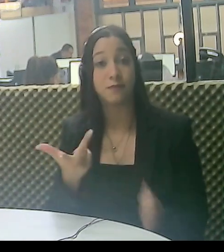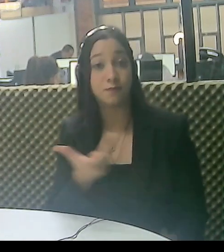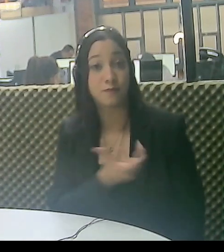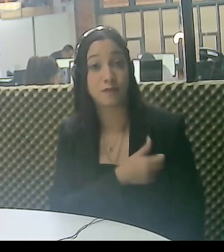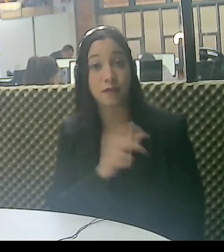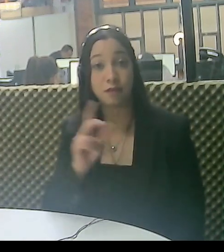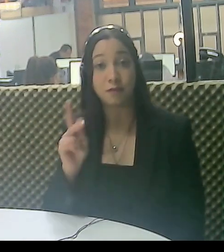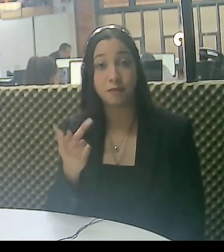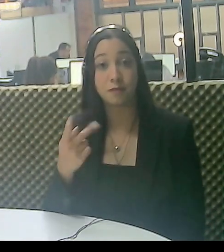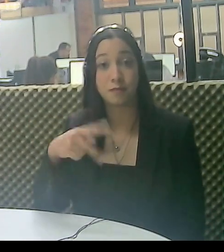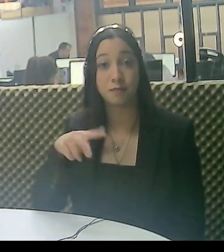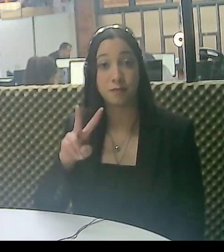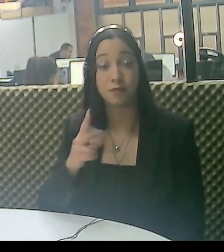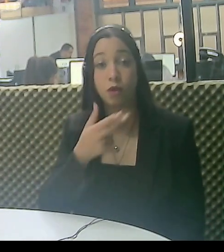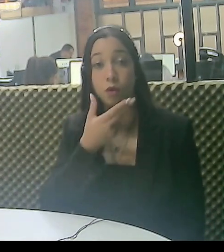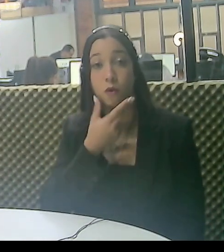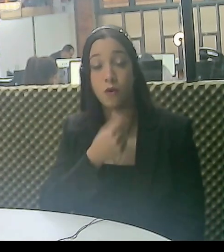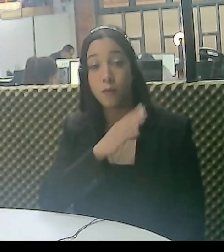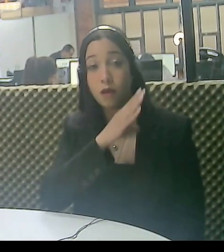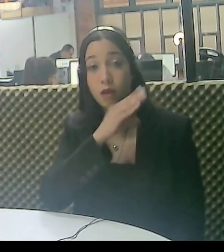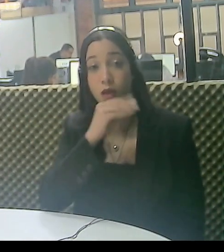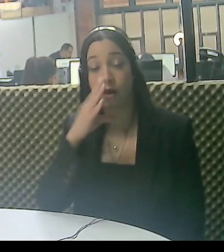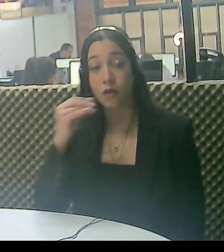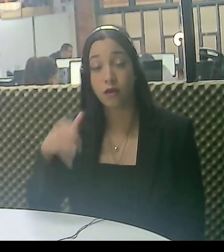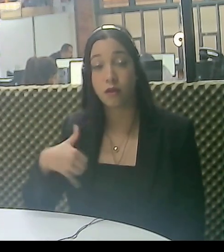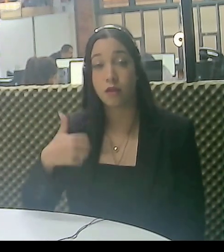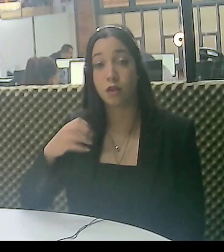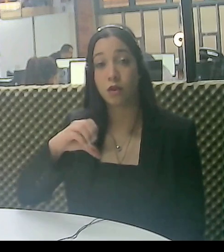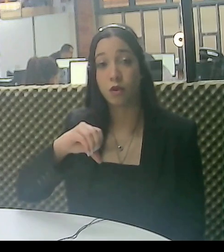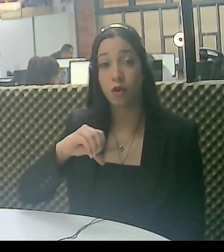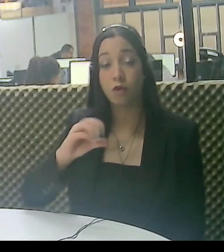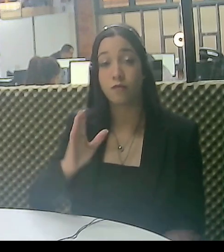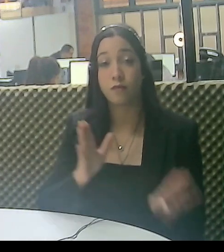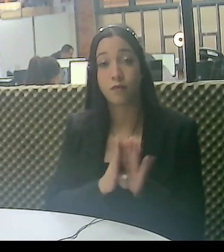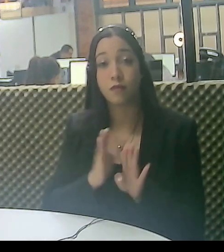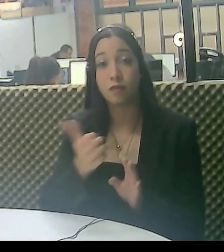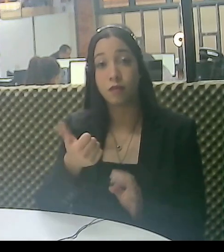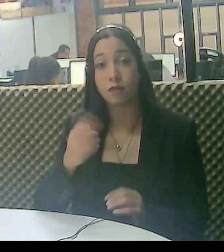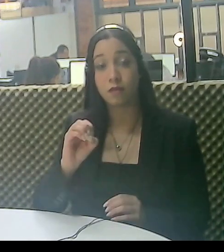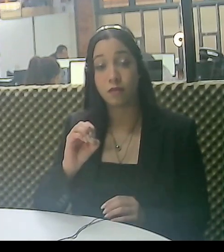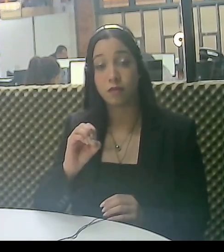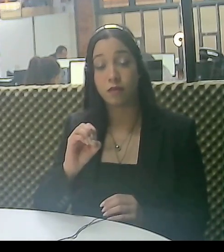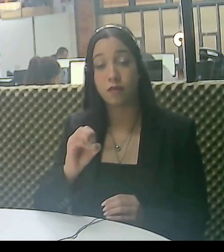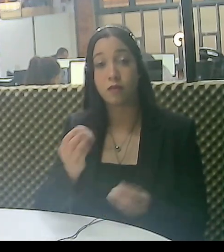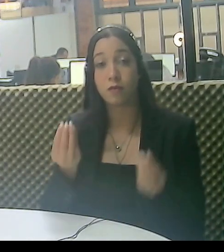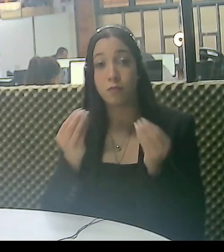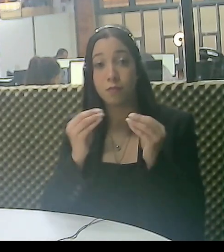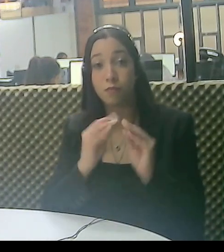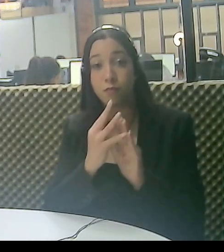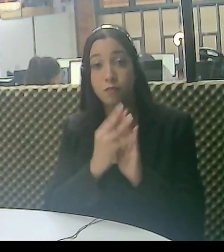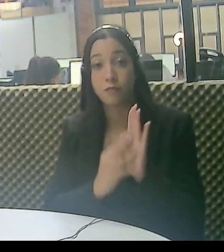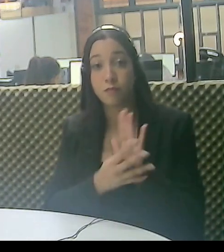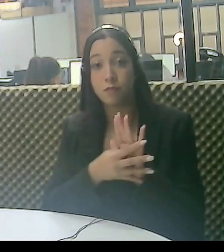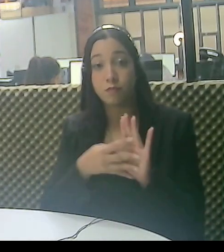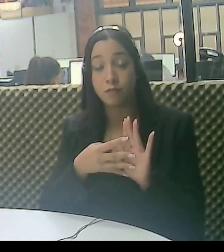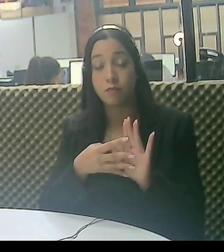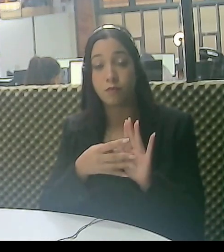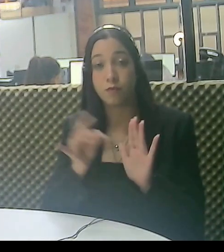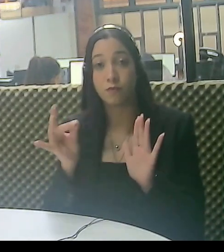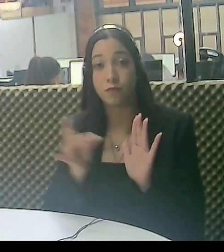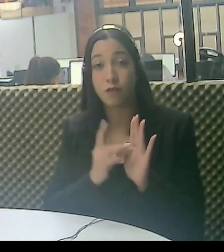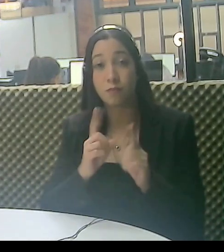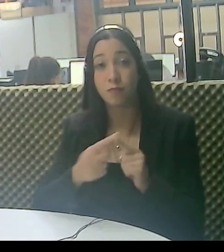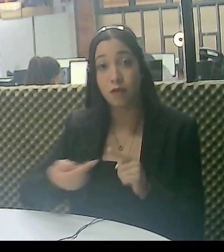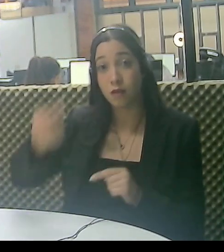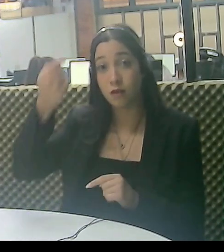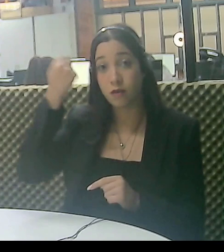HPV, meninos e adolescentes de 9 e 10 anos foram incluídos no calendário oficial. Antes, essa vacinação era apenas